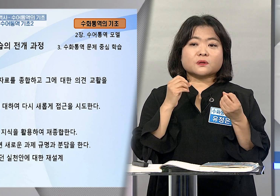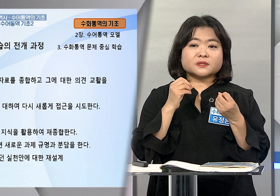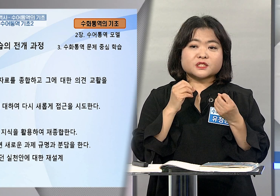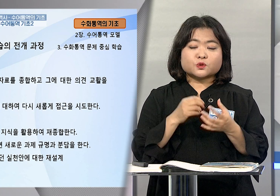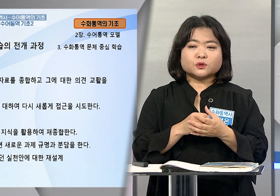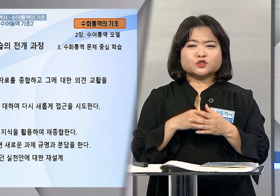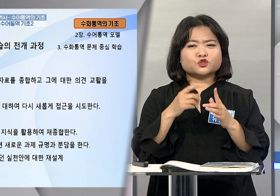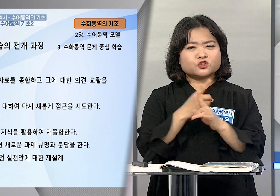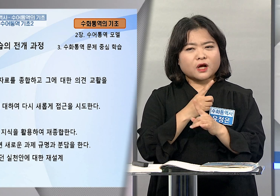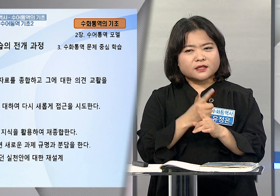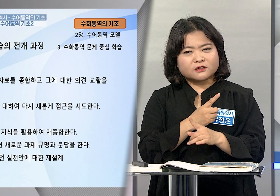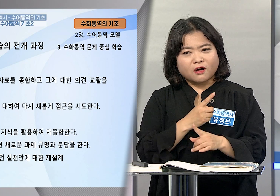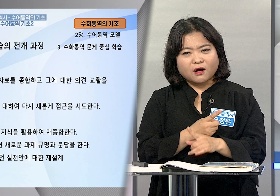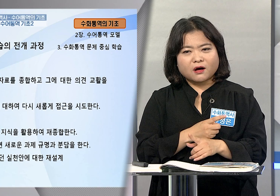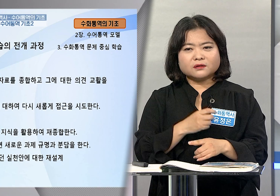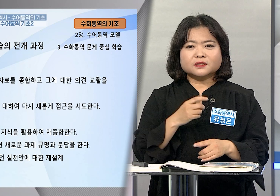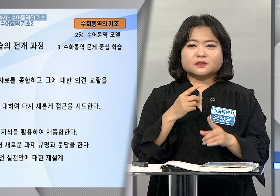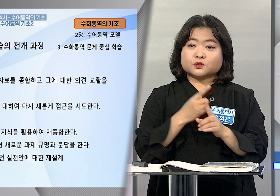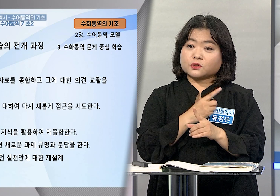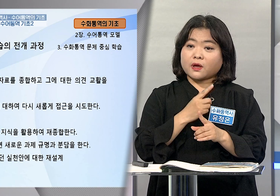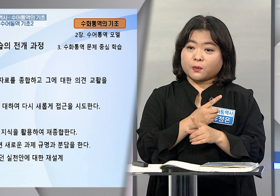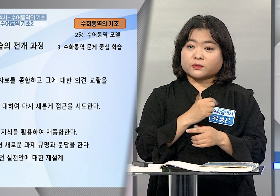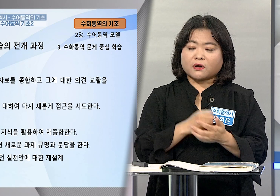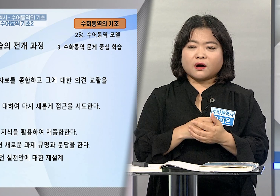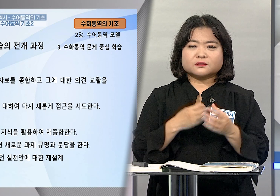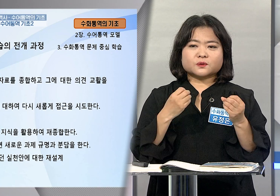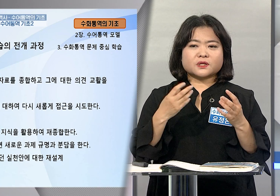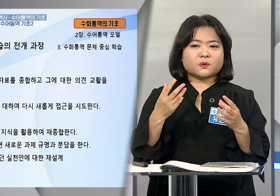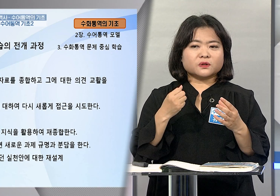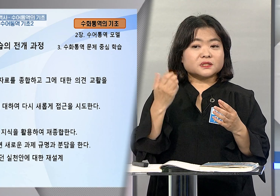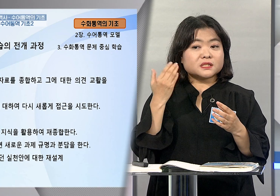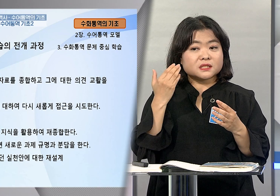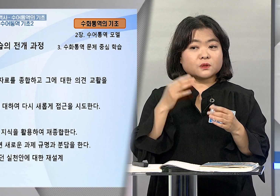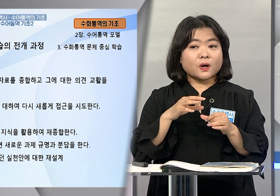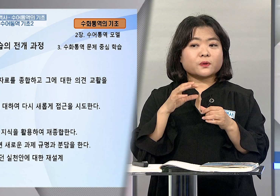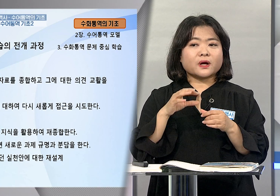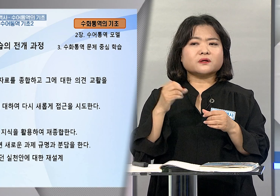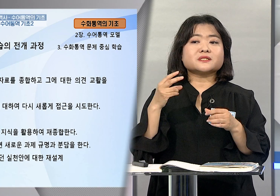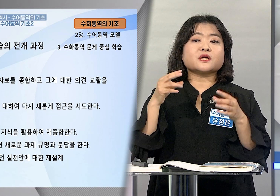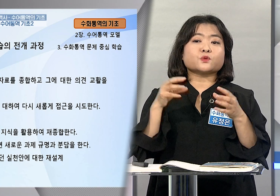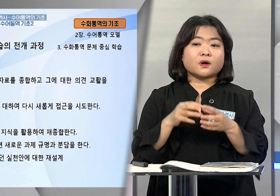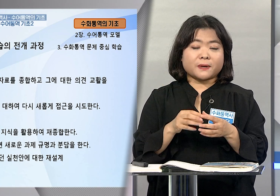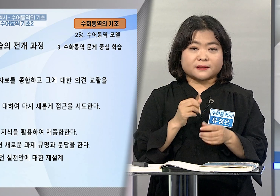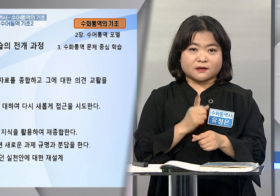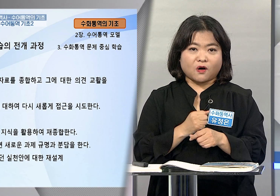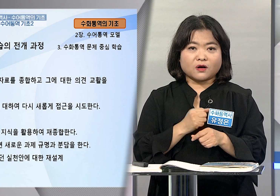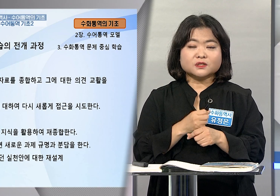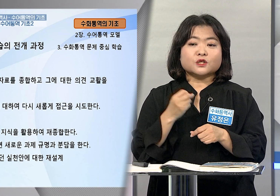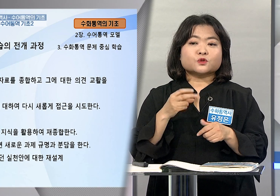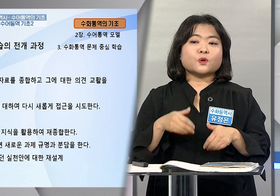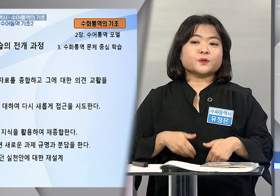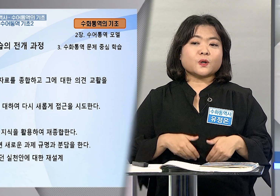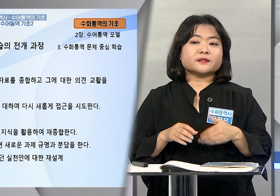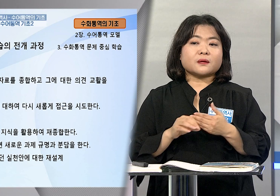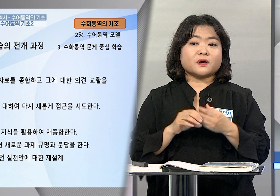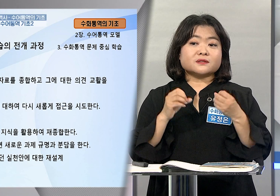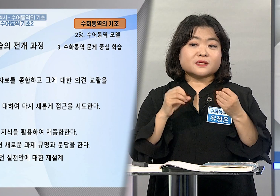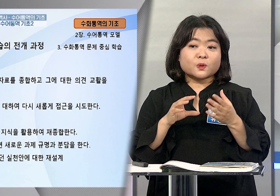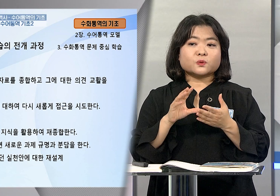접근의 시도는 수정하는 것, 수정해보는 것, 또 새로 얻은 지식을 활용하여 재종합하는 것, 또 필요하다면 새로운